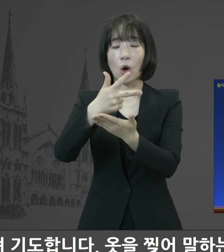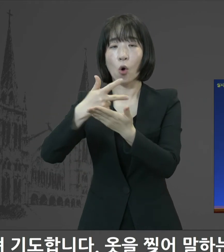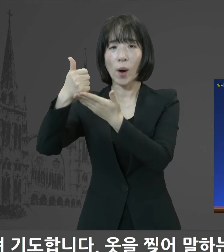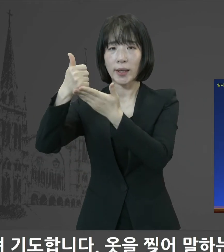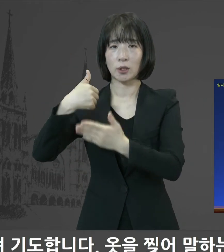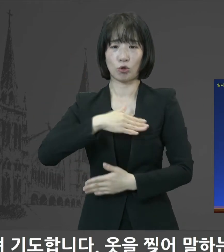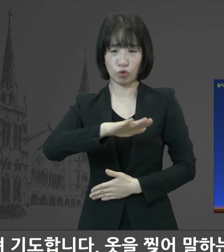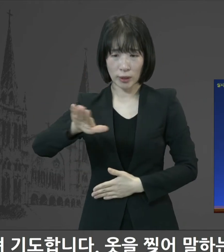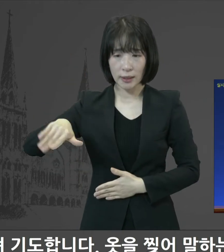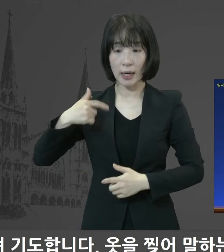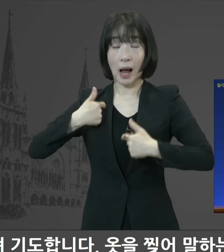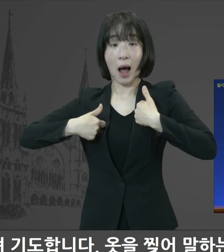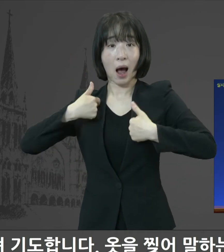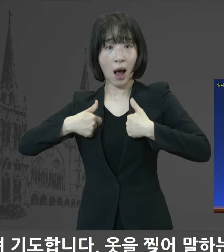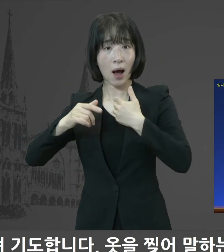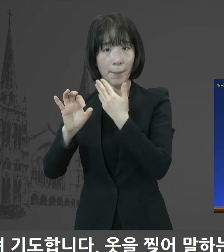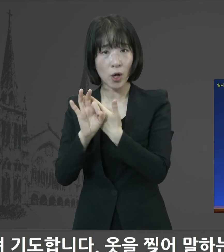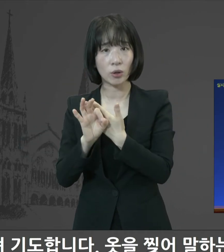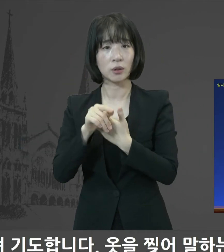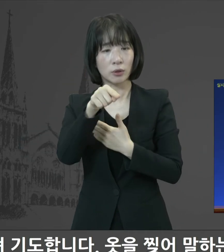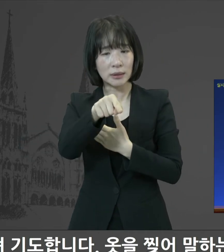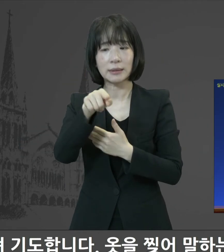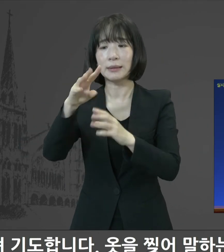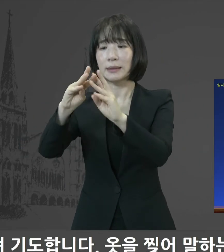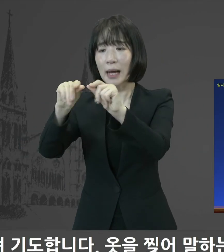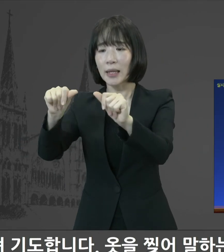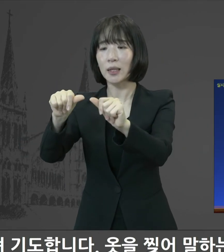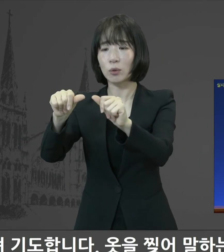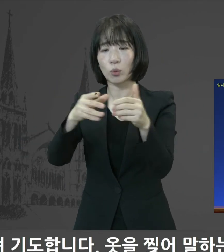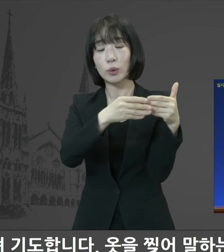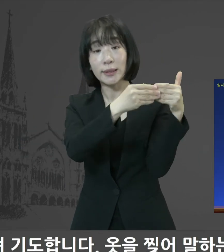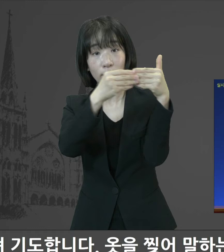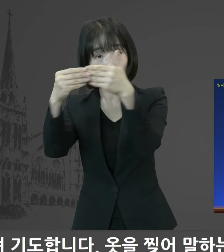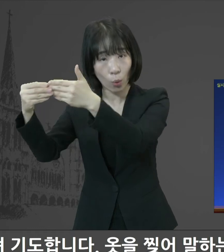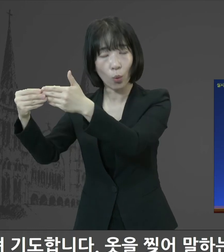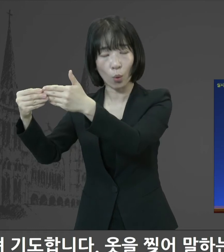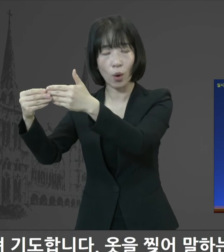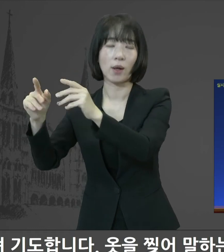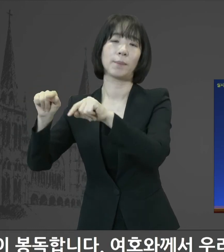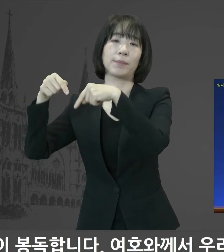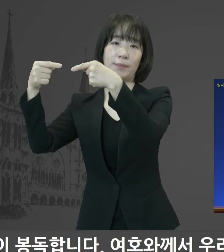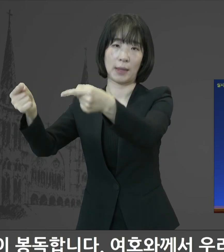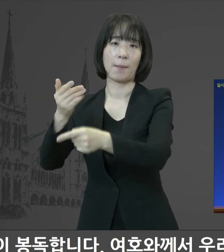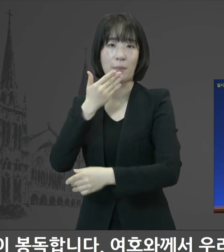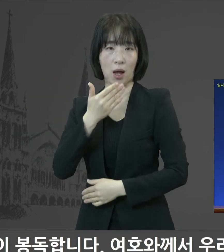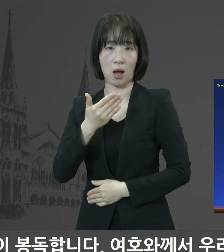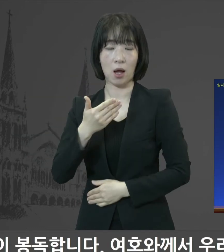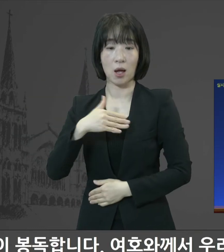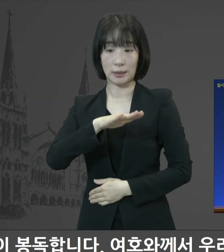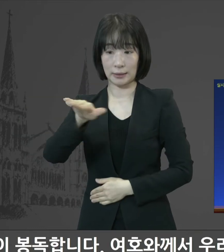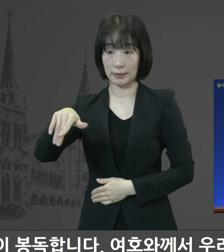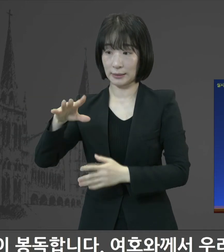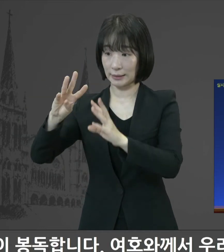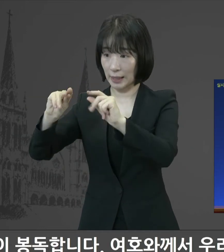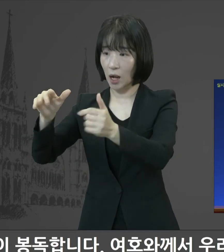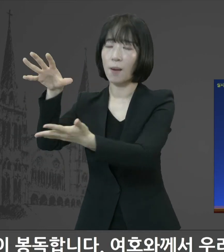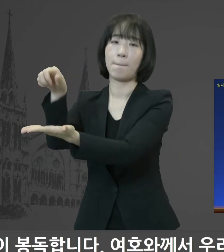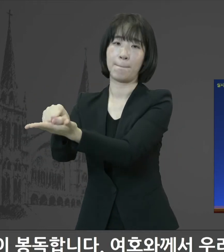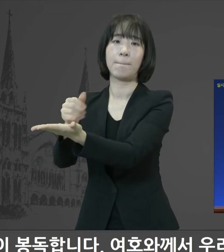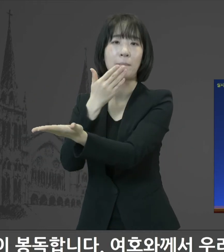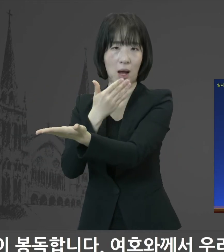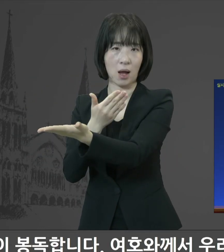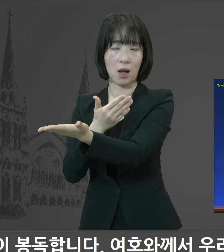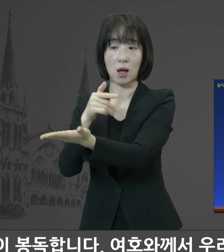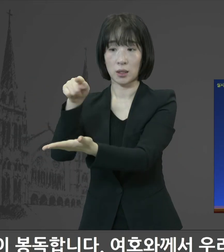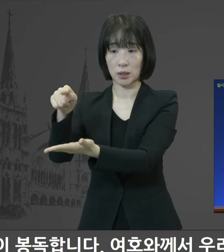우리를 기뻐하시면 우리를 그 땅으로 인도하여 들이시고 그 땅을 우리에게 주시리라. 이는